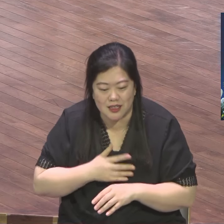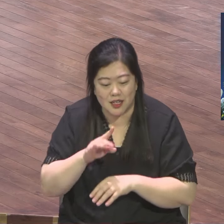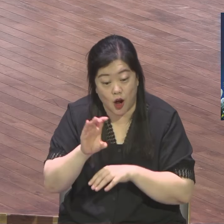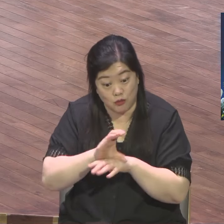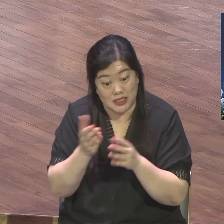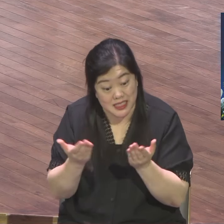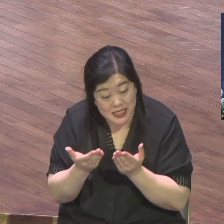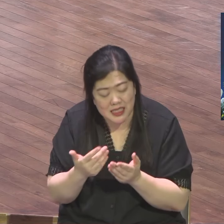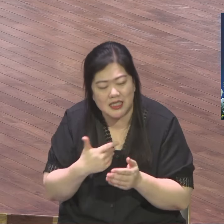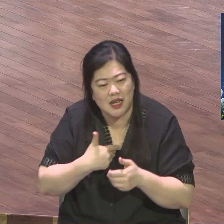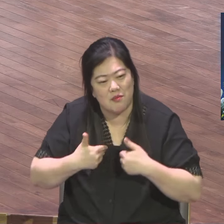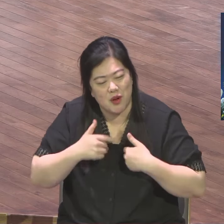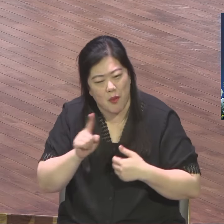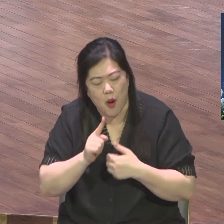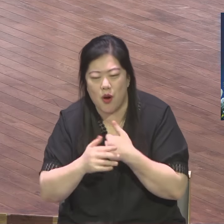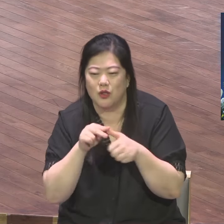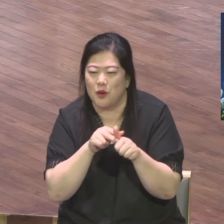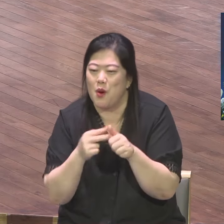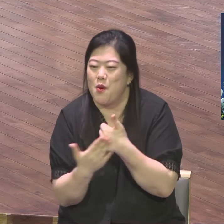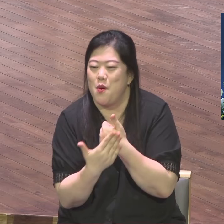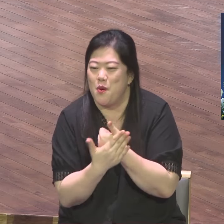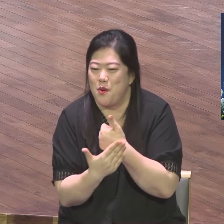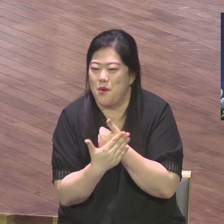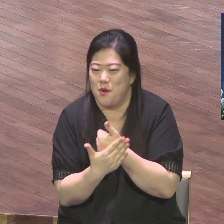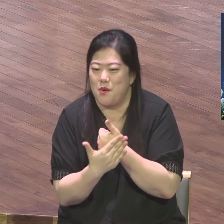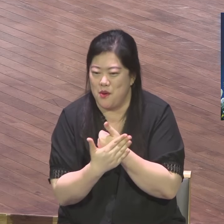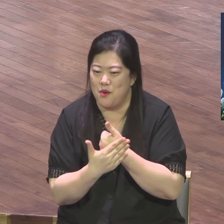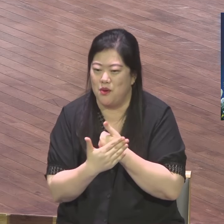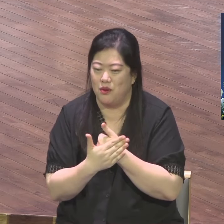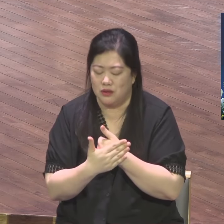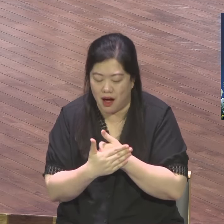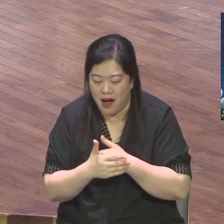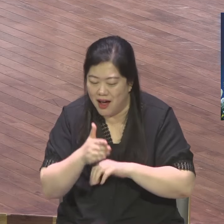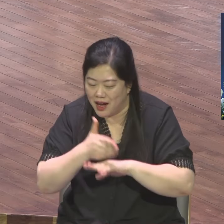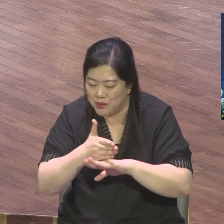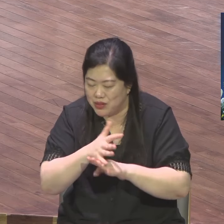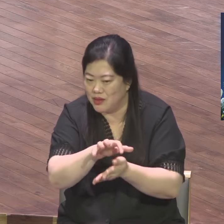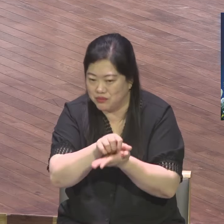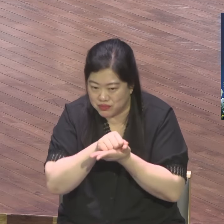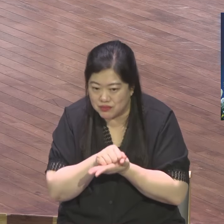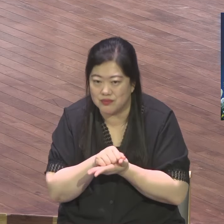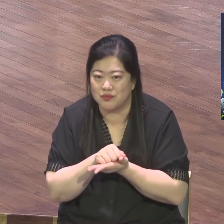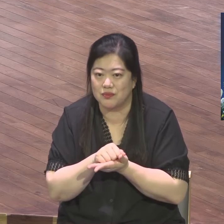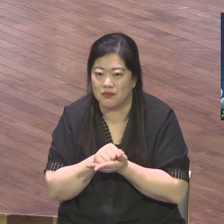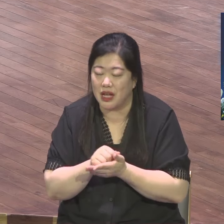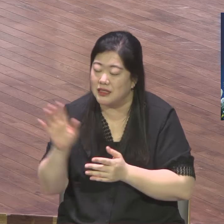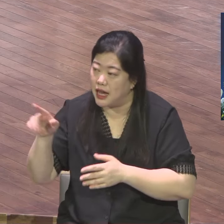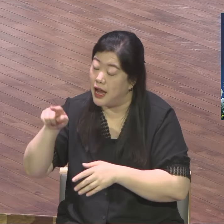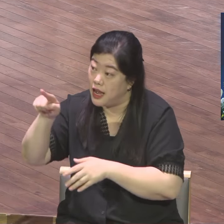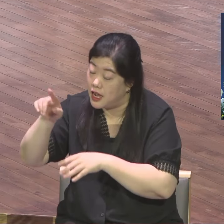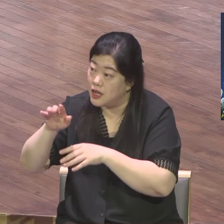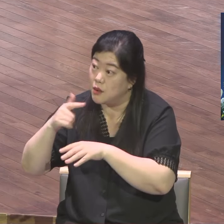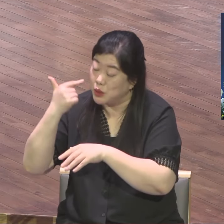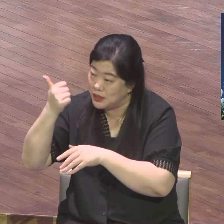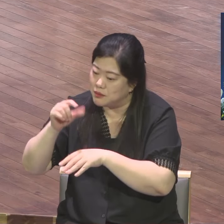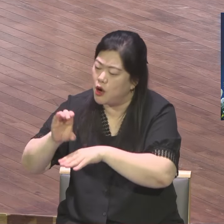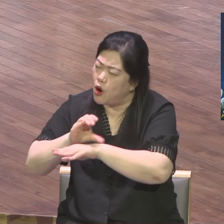나와요. 딱 보면 바로 나오거든요. 뭐 누구 때리면 봐봐 착착착착 바로